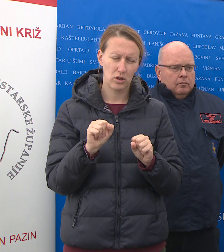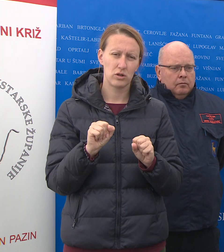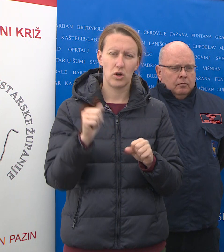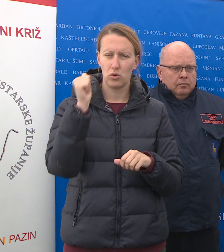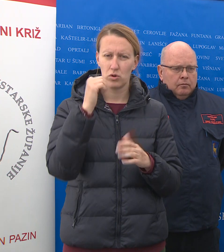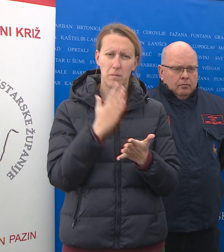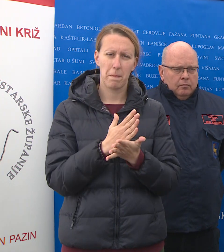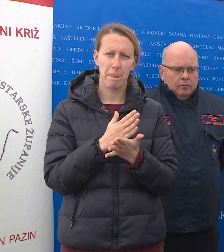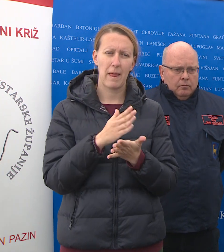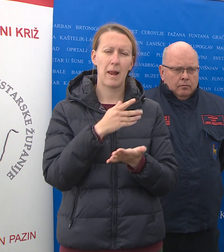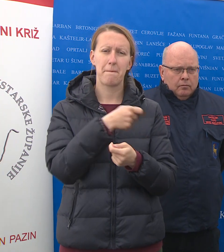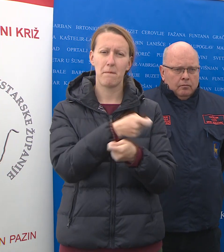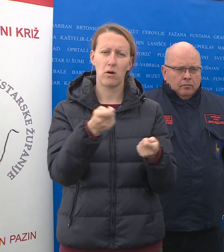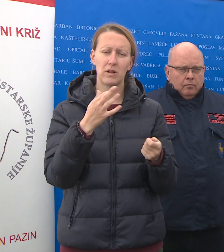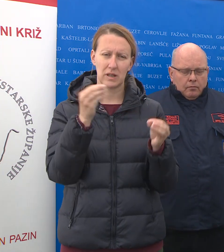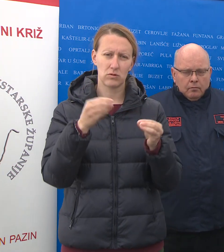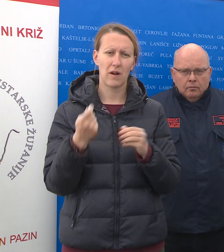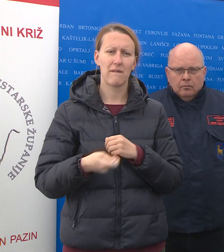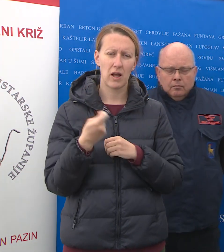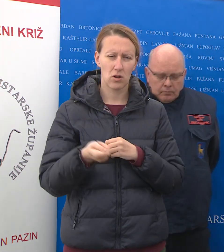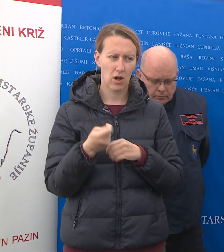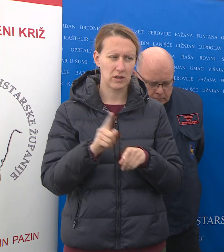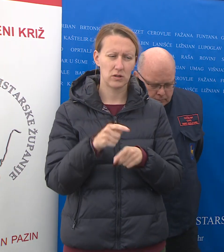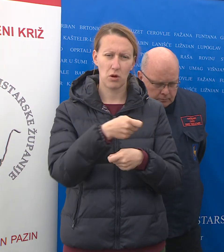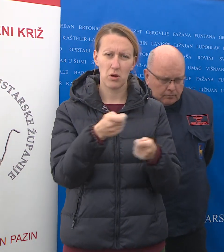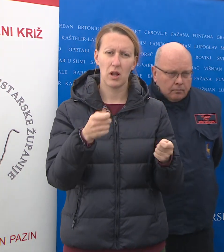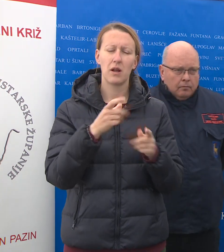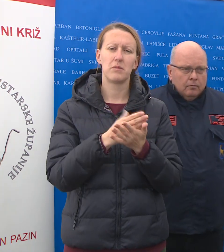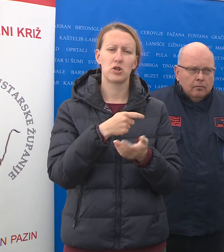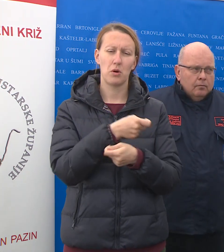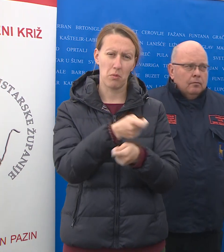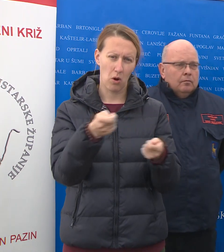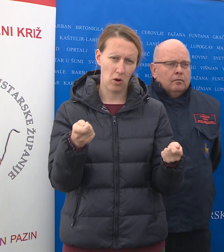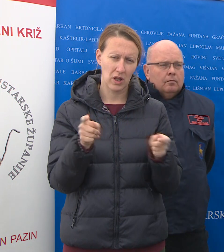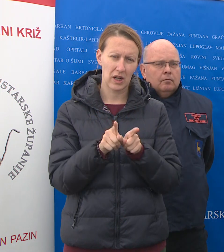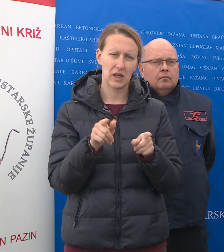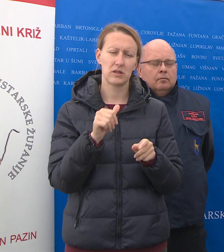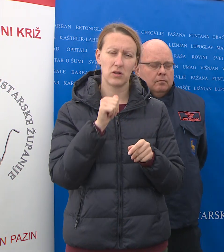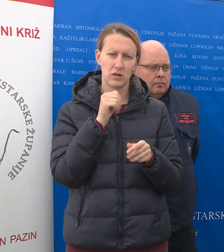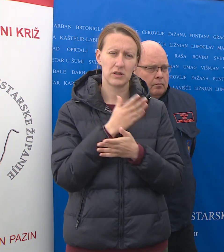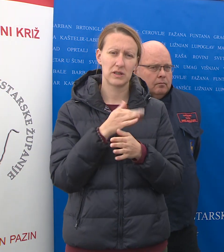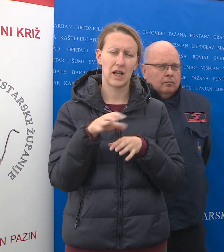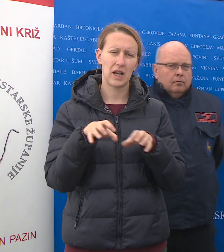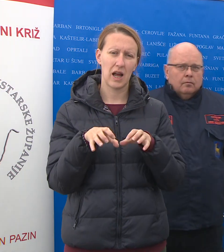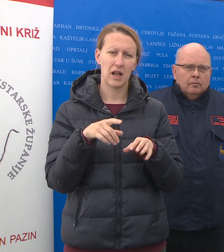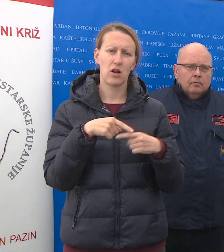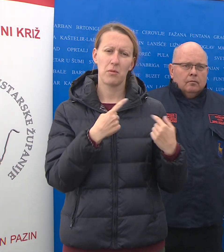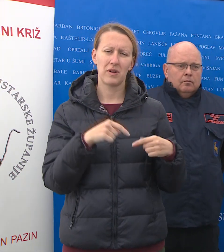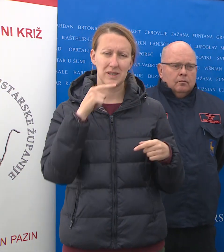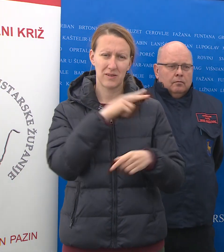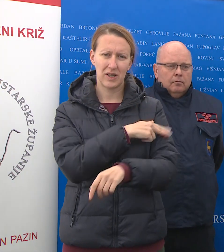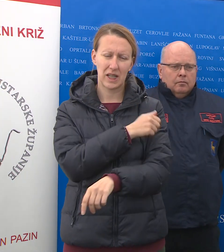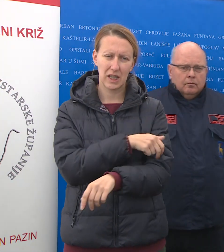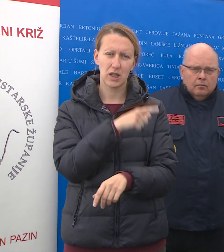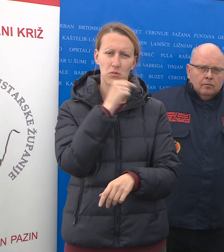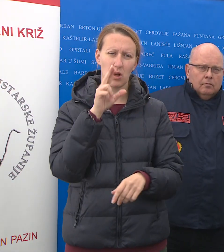evo jučer je bila i dio raspodjele za sustav vatrogastva, bit će i dio raspodjele za djelatnike i volontere Crvenog